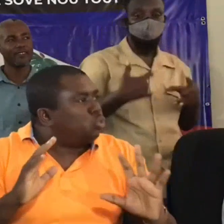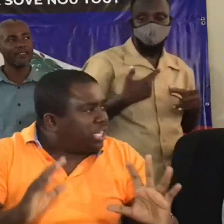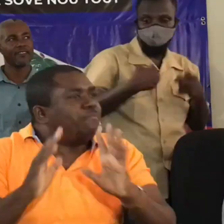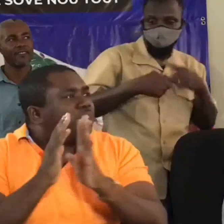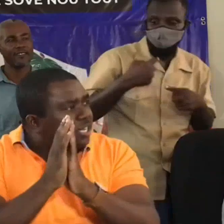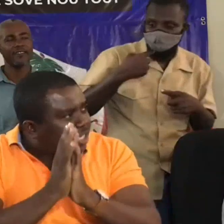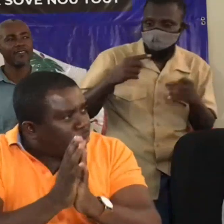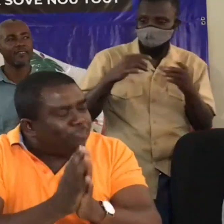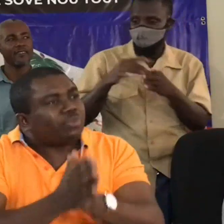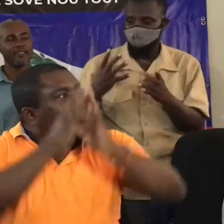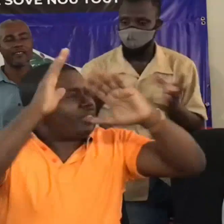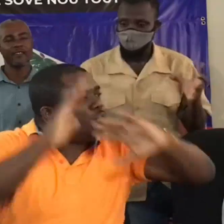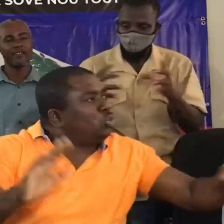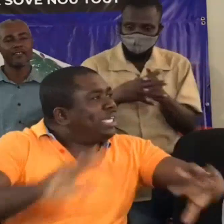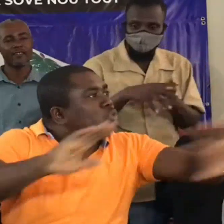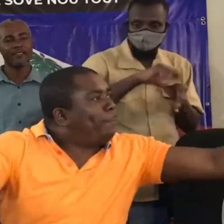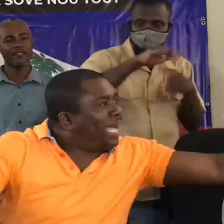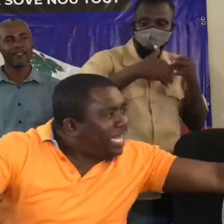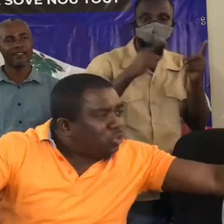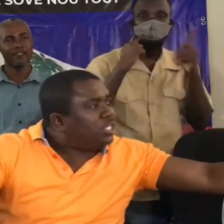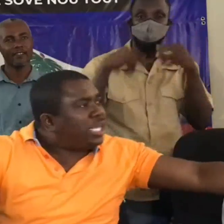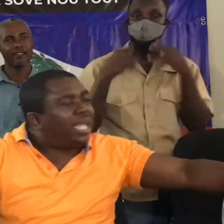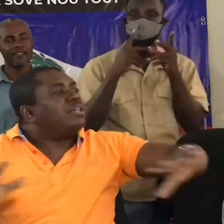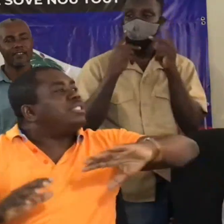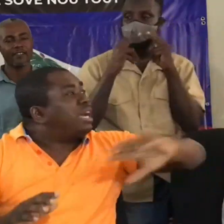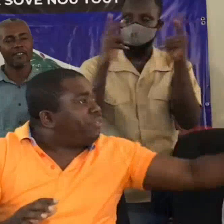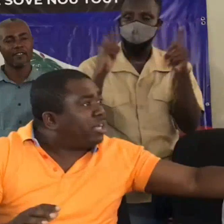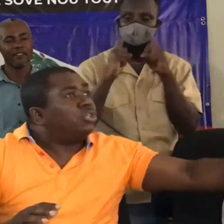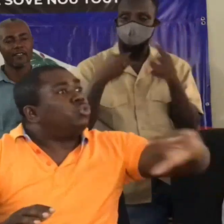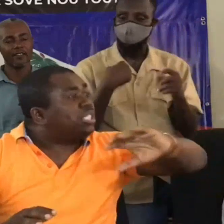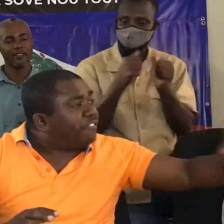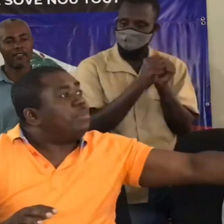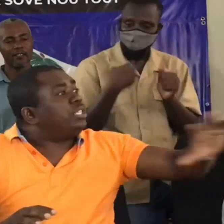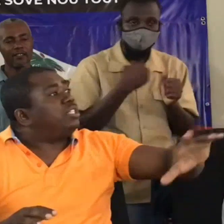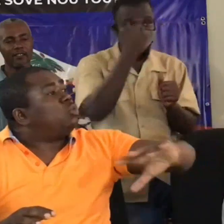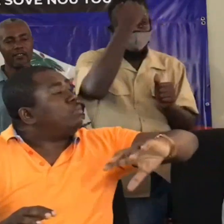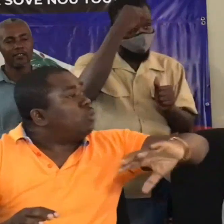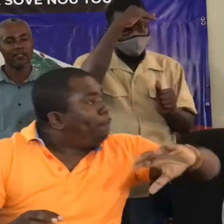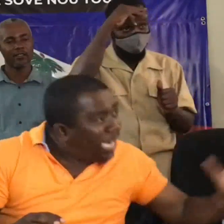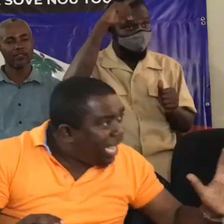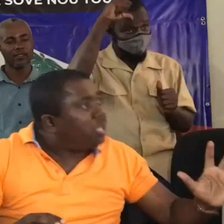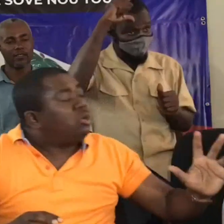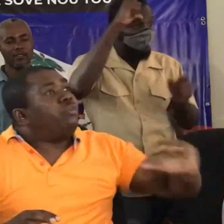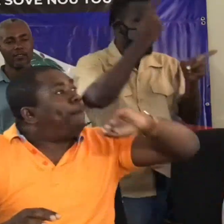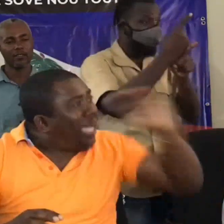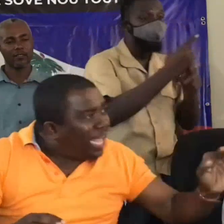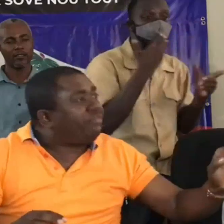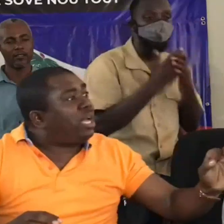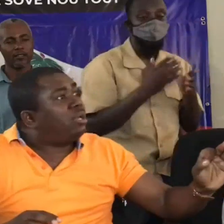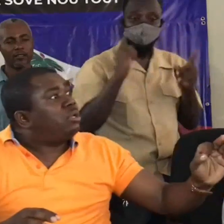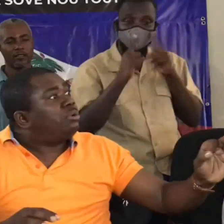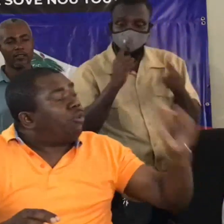choisir Joseph Fessenjean lui. Tout ça doit parler, je dis à c'est avec Joseph Fessenjean lui pour le parler. Faut